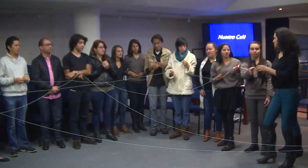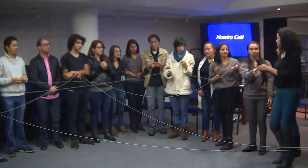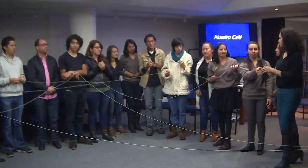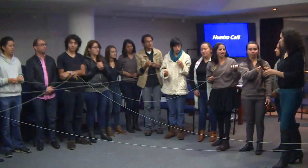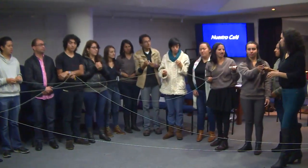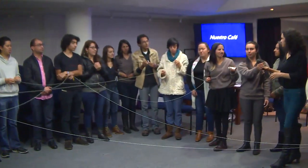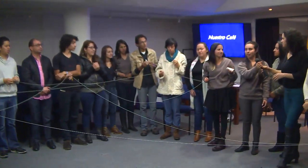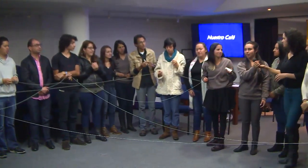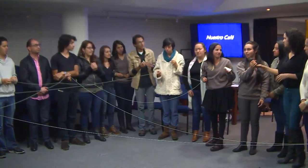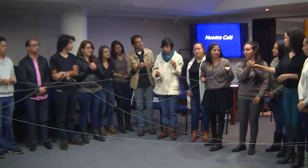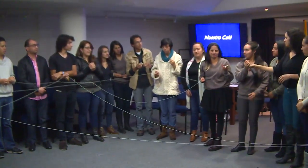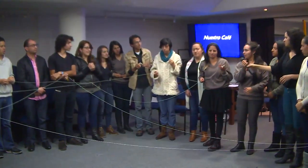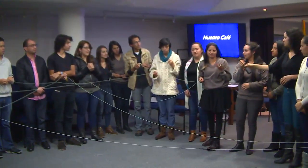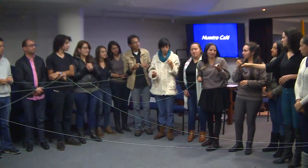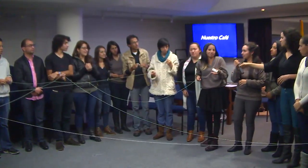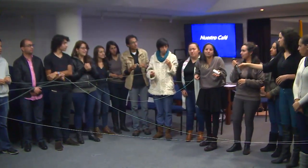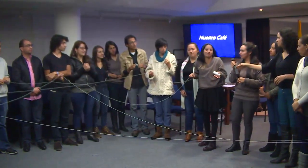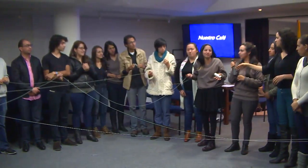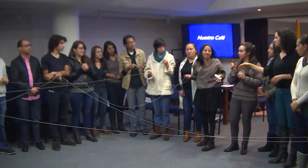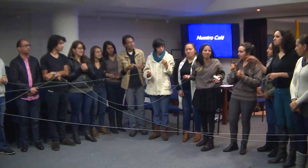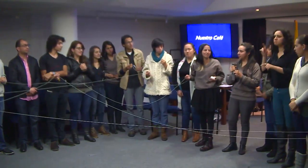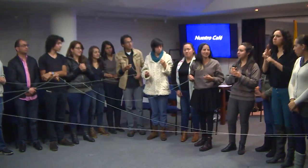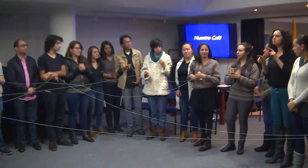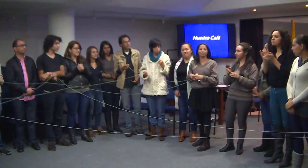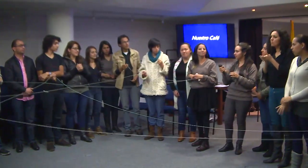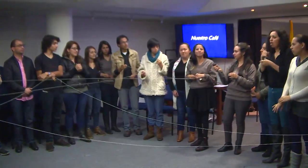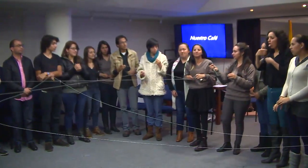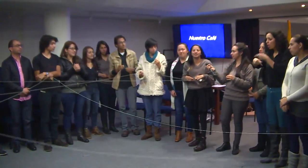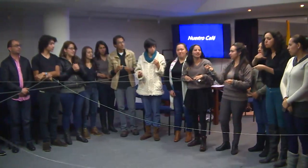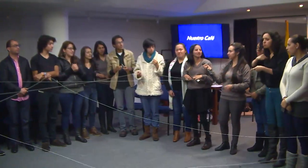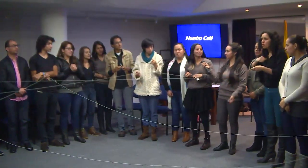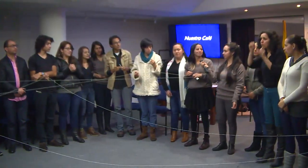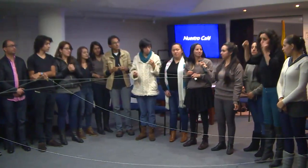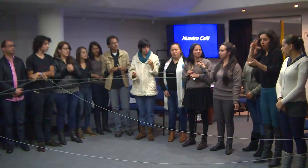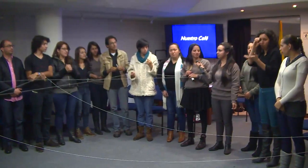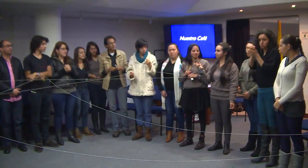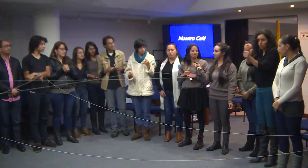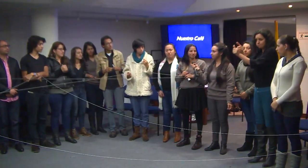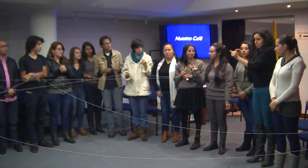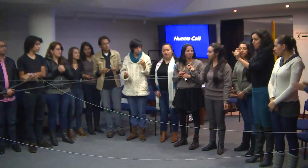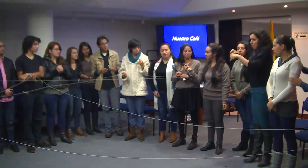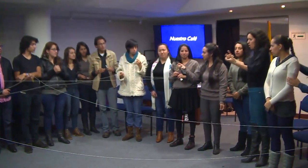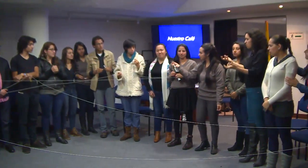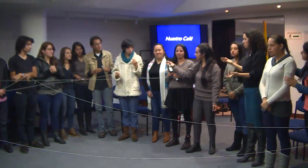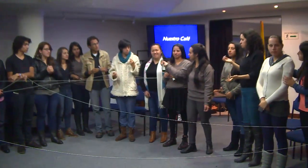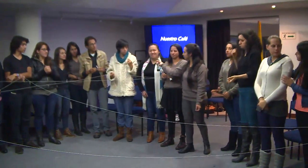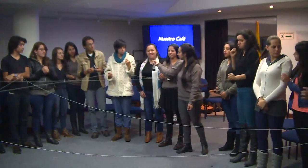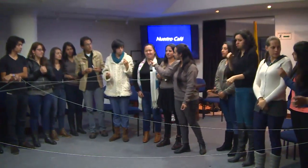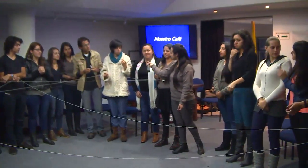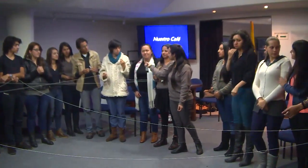Pienso que sin lana se pueden dar las opiniones de igual manera, ¿no? Pero igual estamos en un poquito,